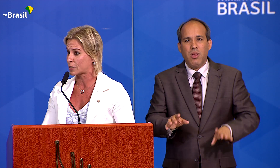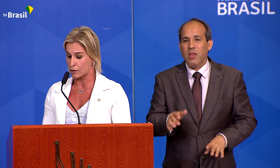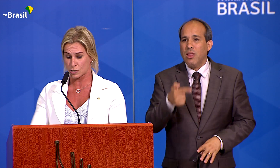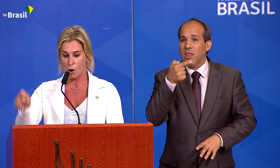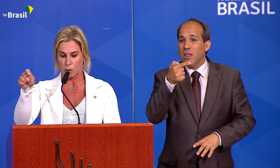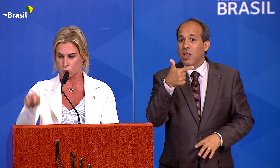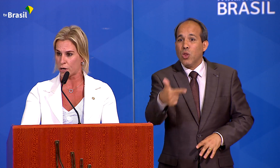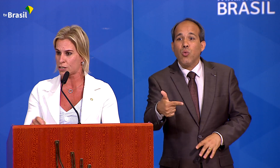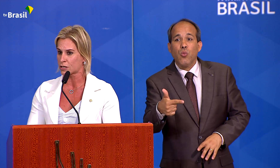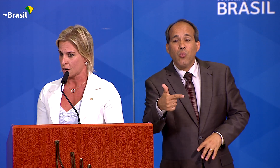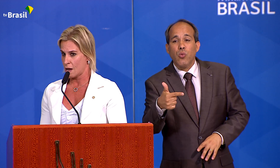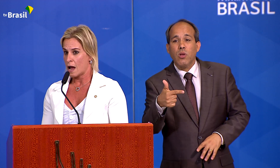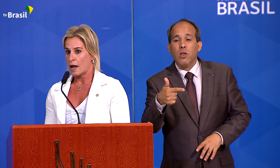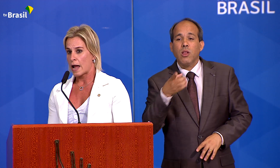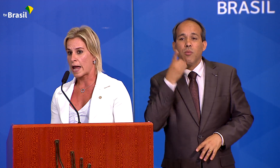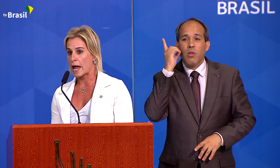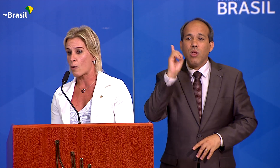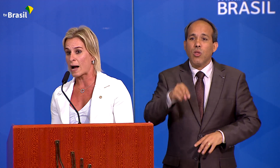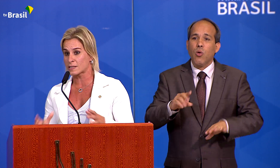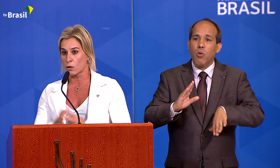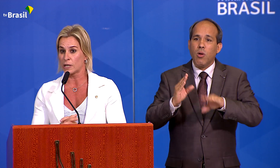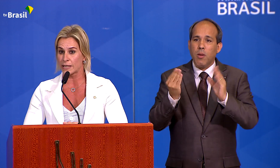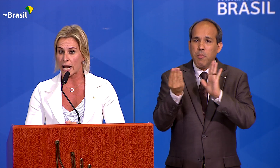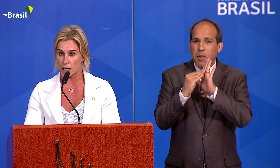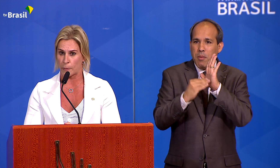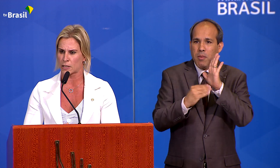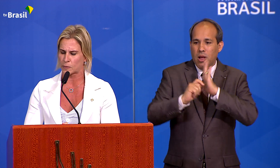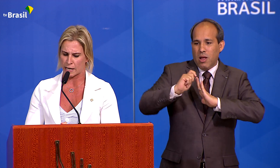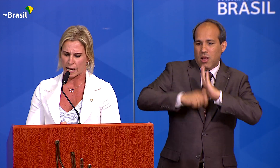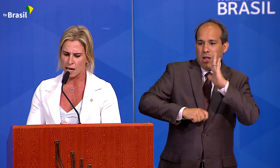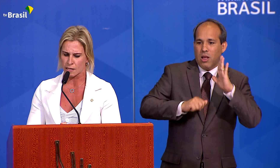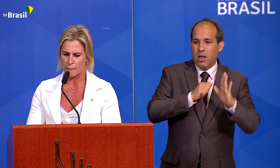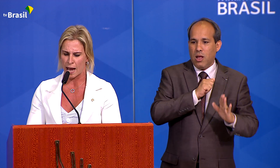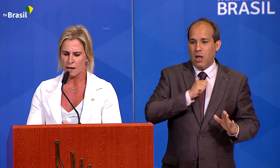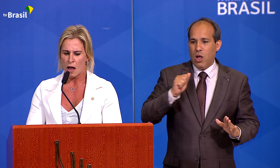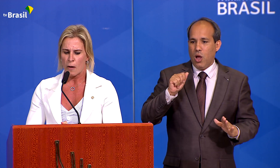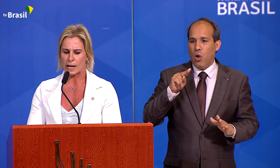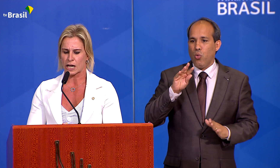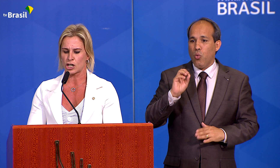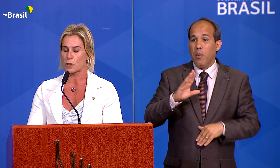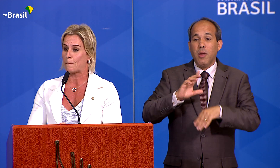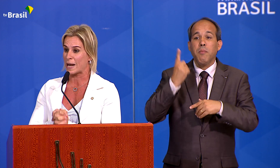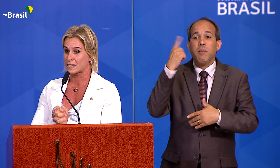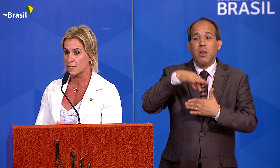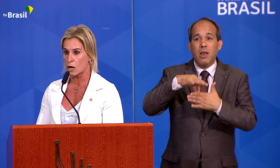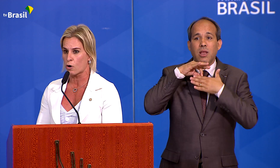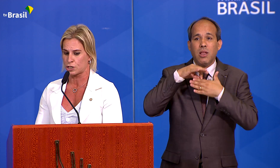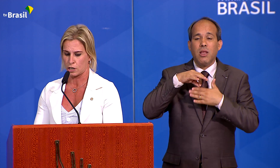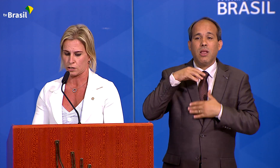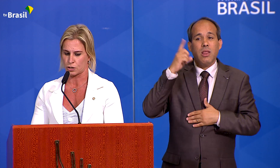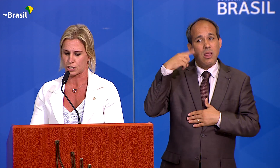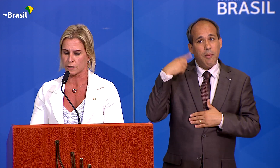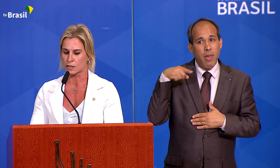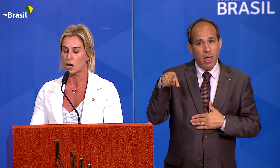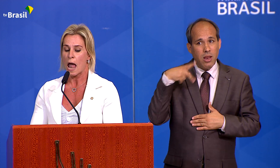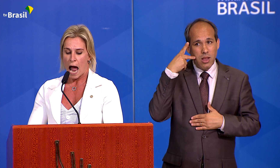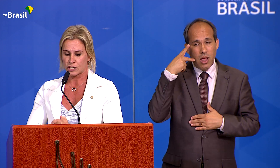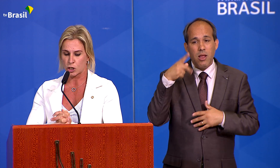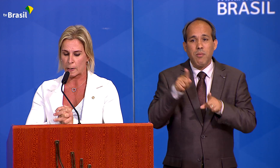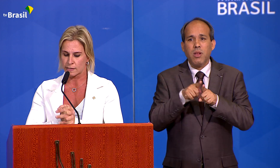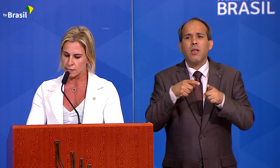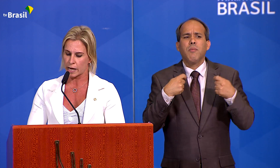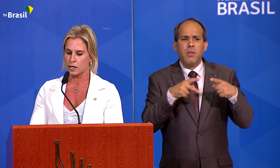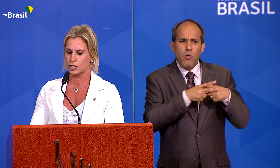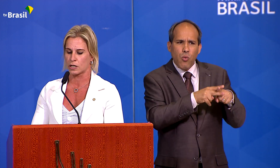72 deputados são autores é uma ação liderada pela deputada Carla Zambelli mas que a gente precisa corrigir injustiças